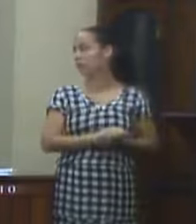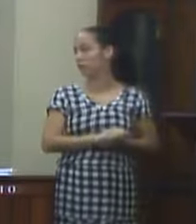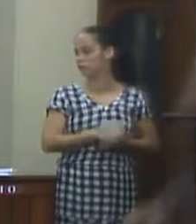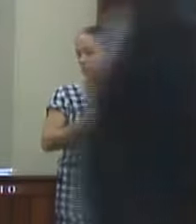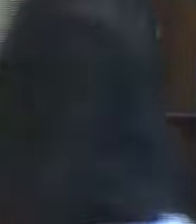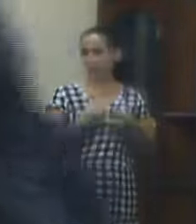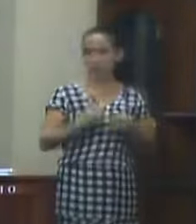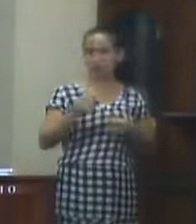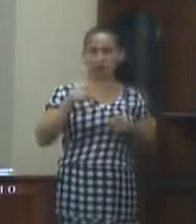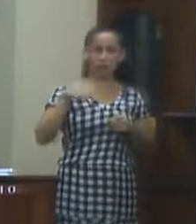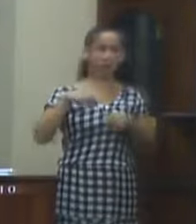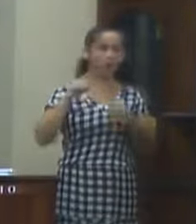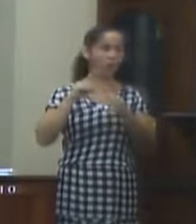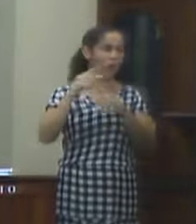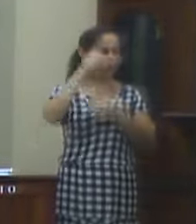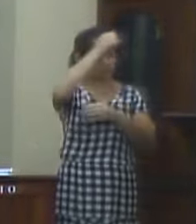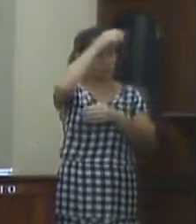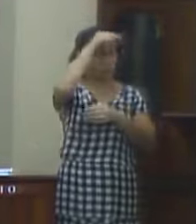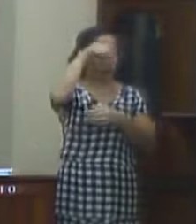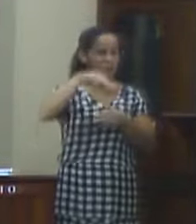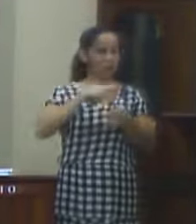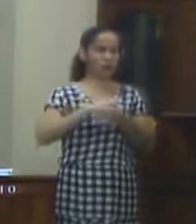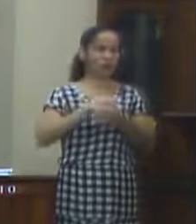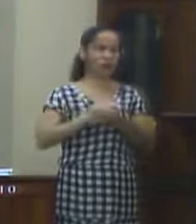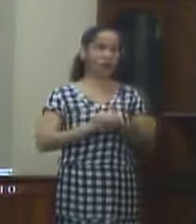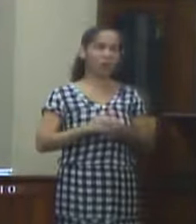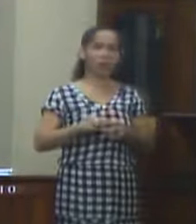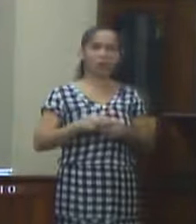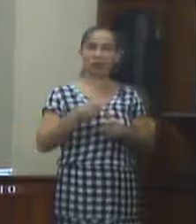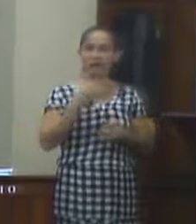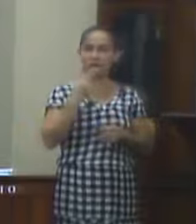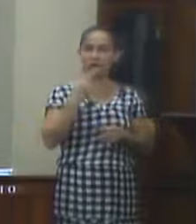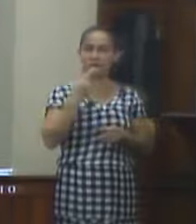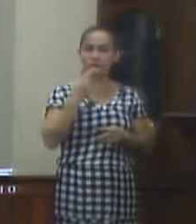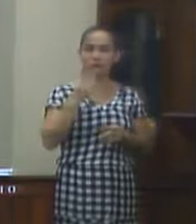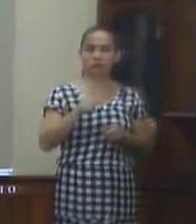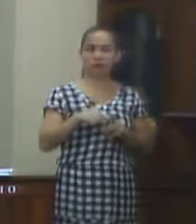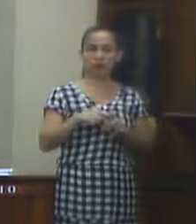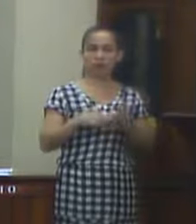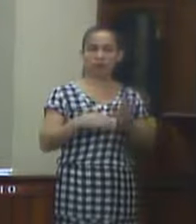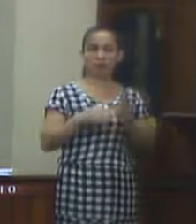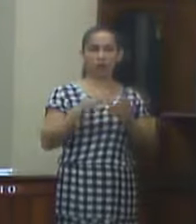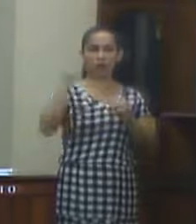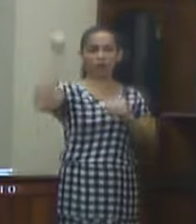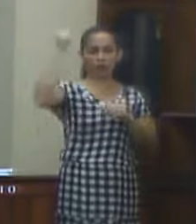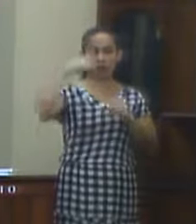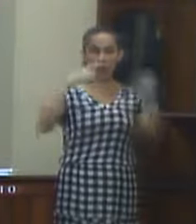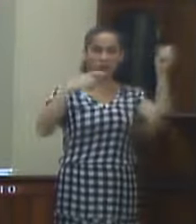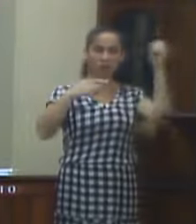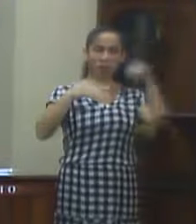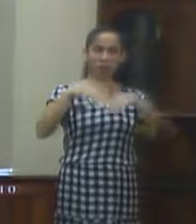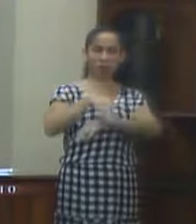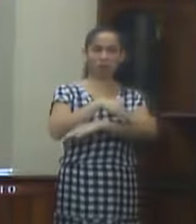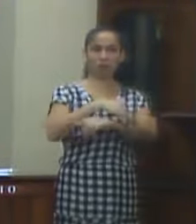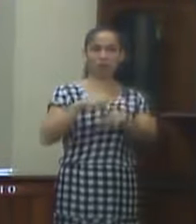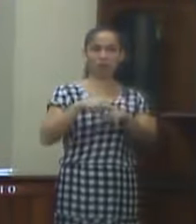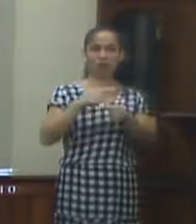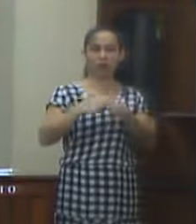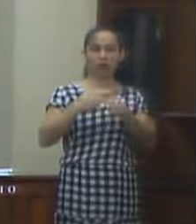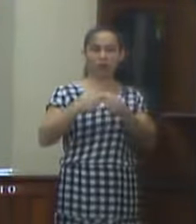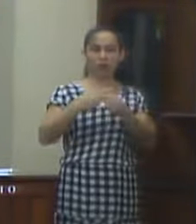e repassados à Prefeitura Municipal, referente à contribuição para custeio de serviço de iluminação no distrito e